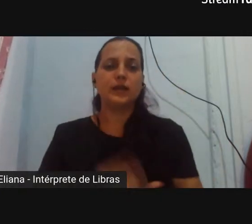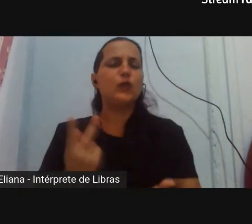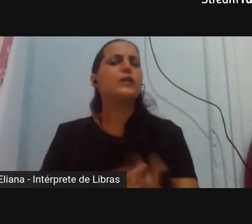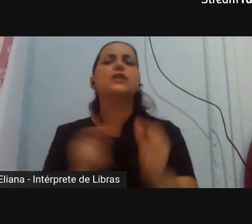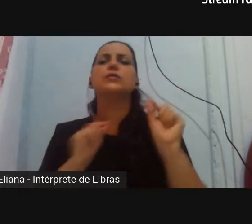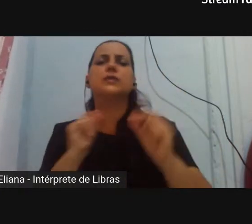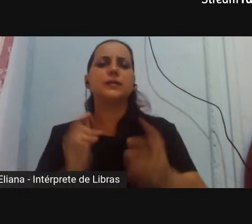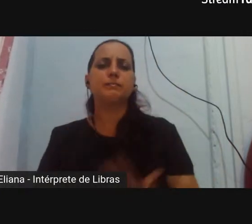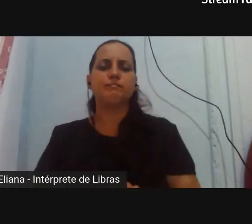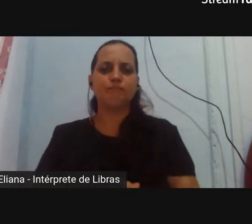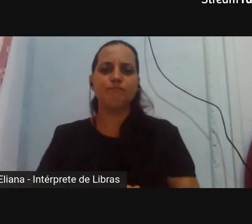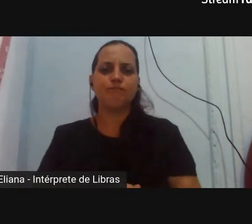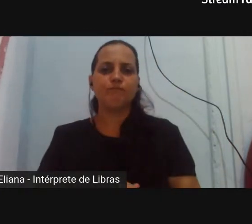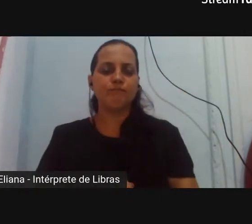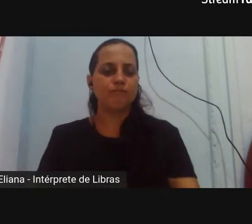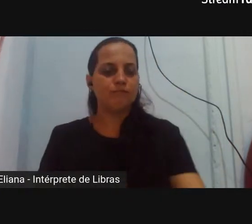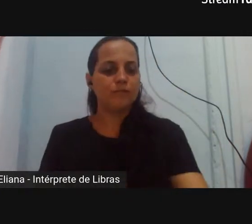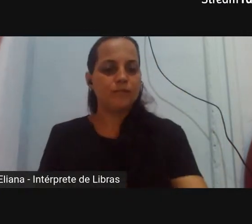a sua